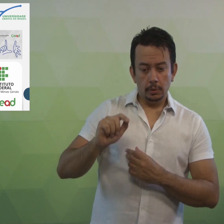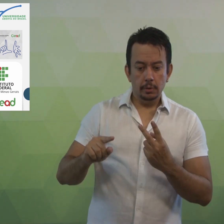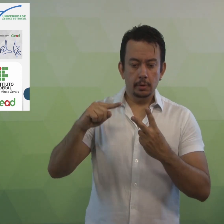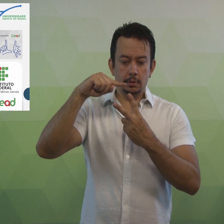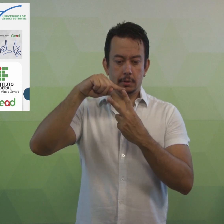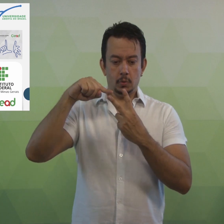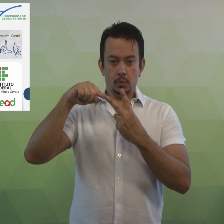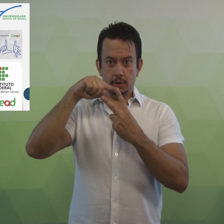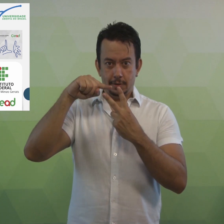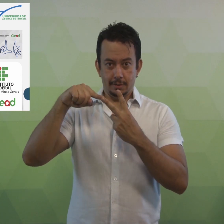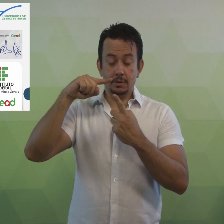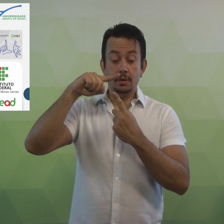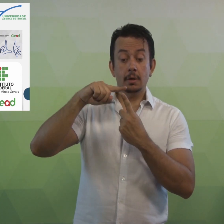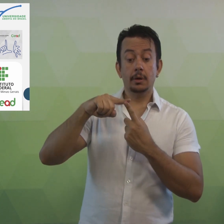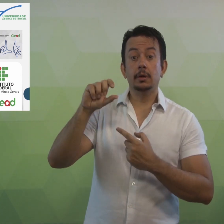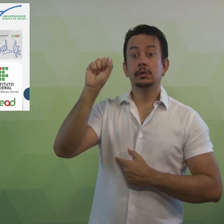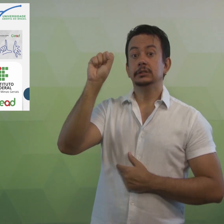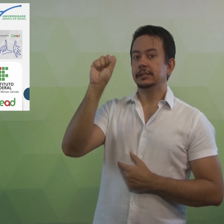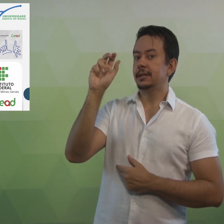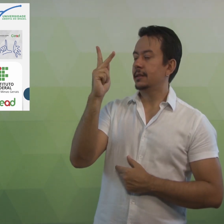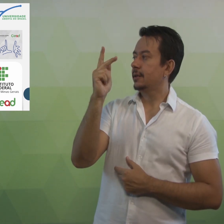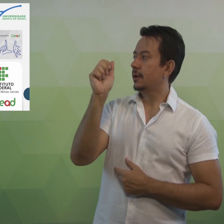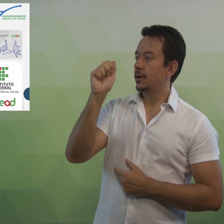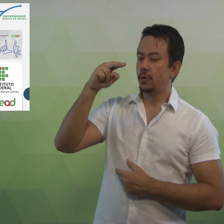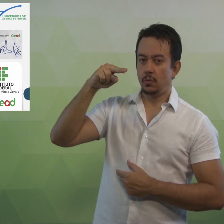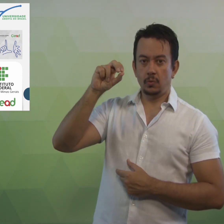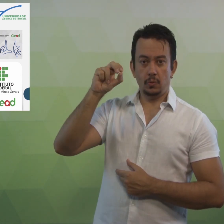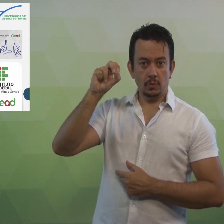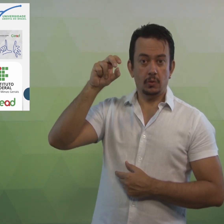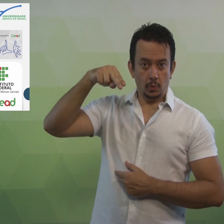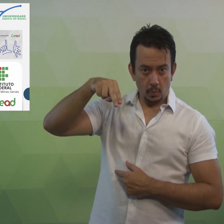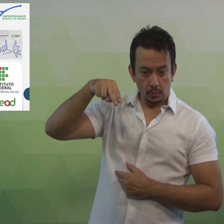Então, temos agora dois teóricos para apresentar para vocês.